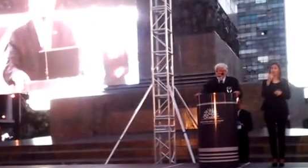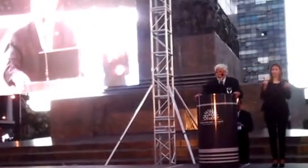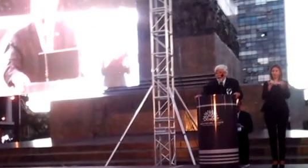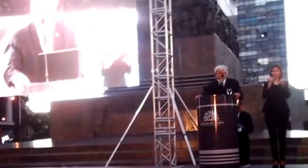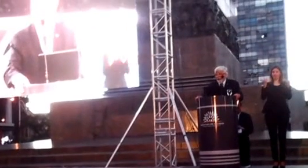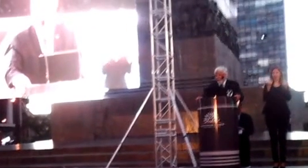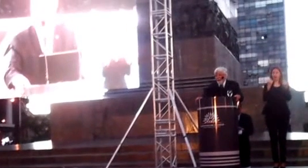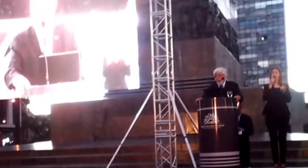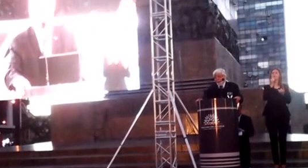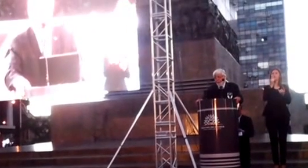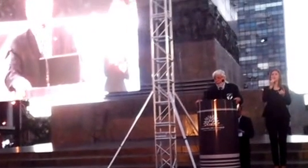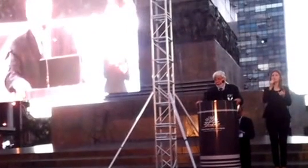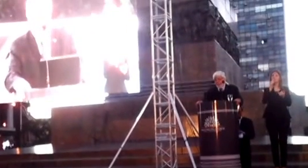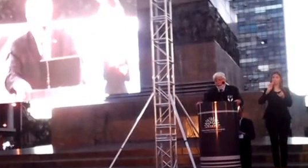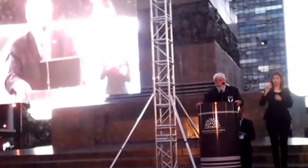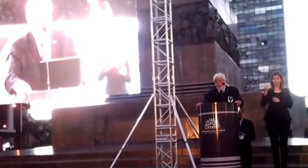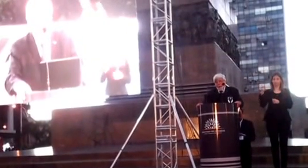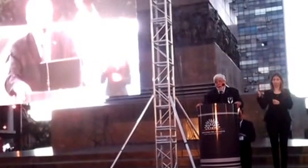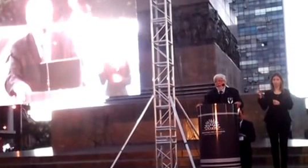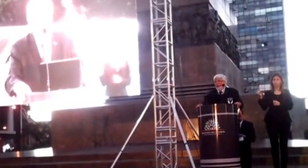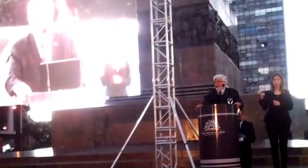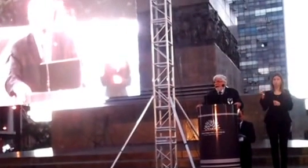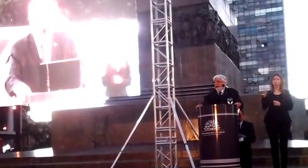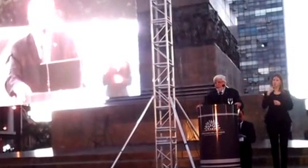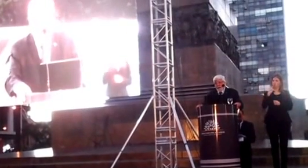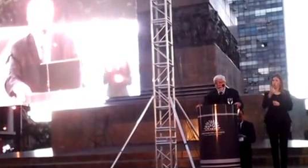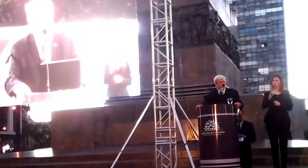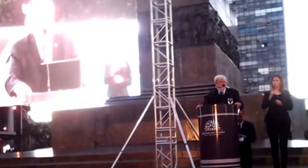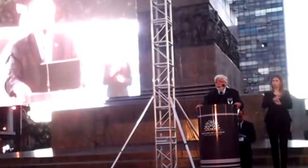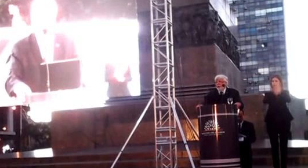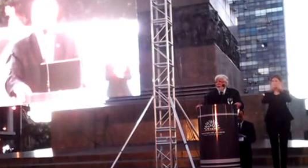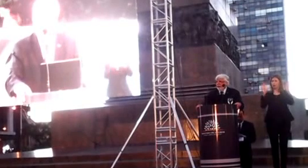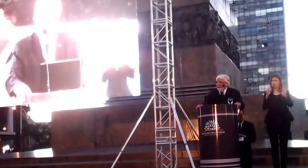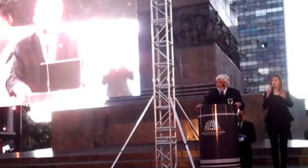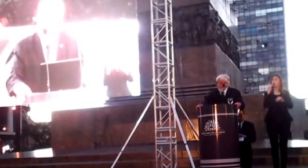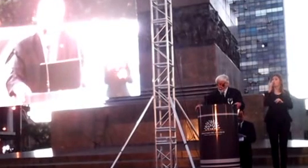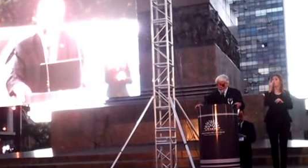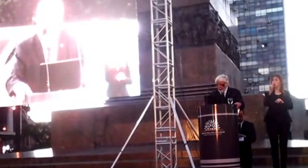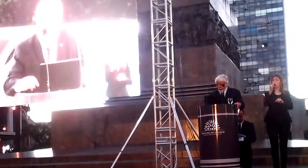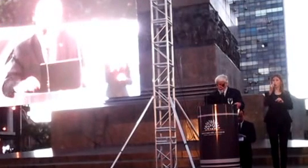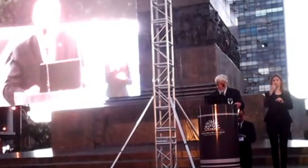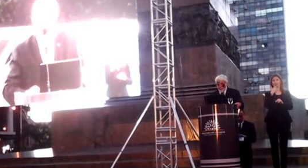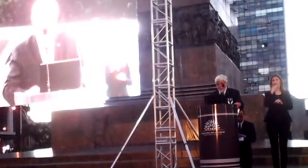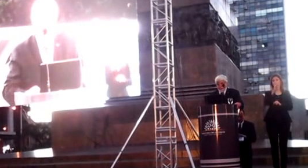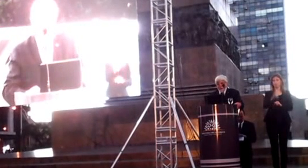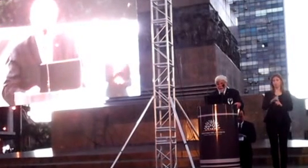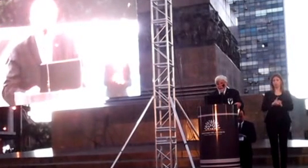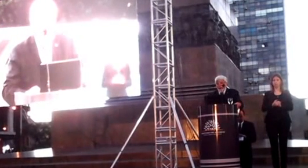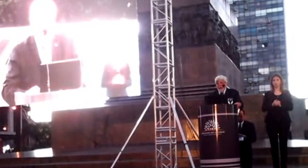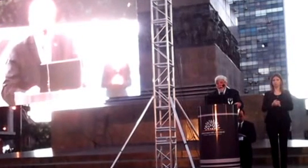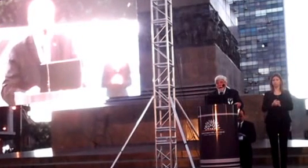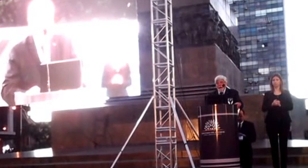los policías caídos, lo expresaba con dos clarísimos ejemplos.